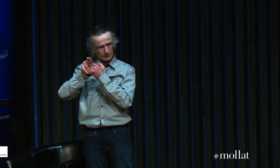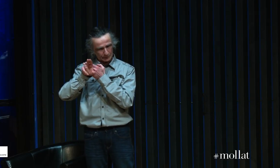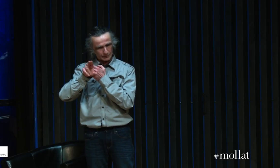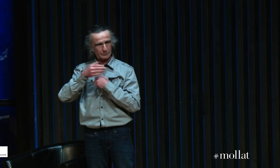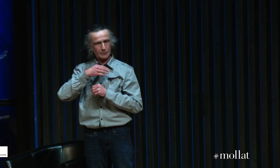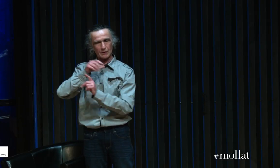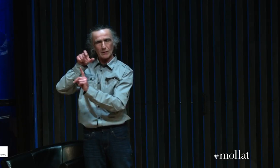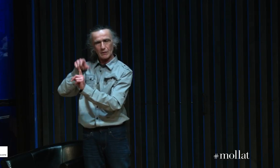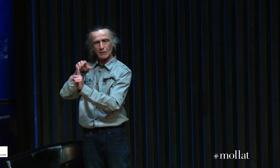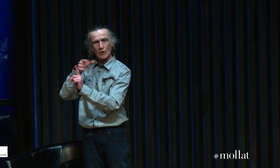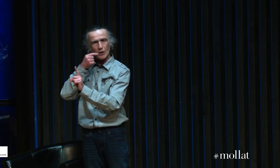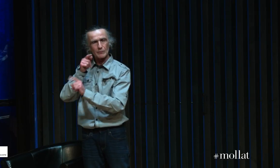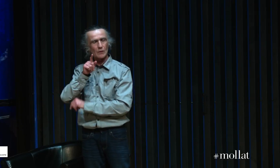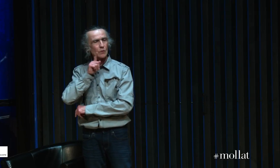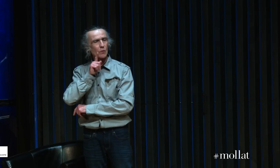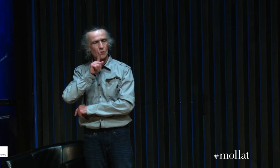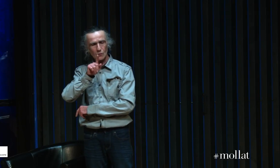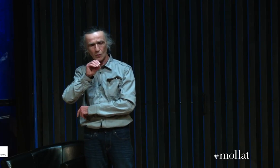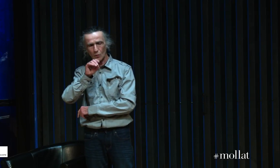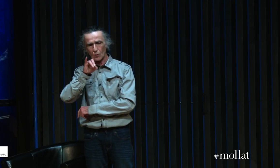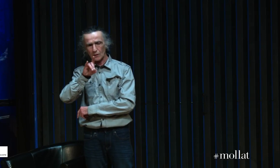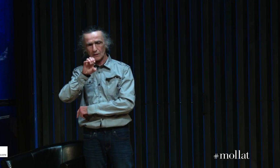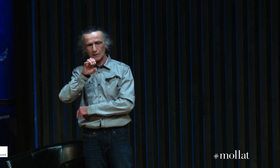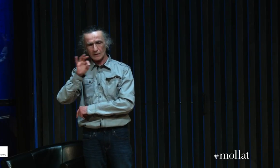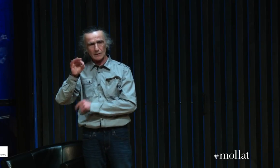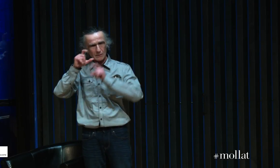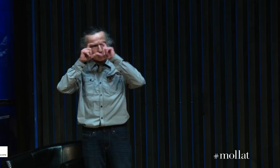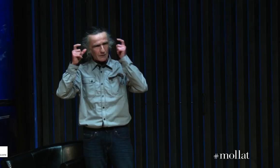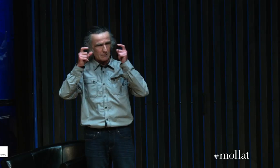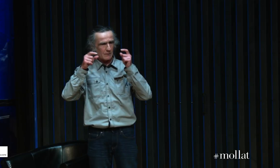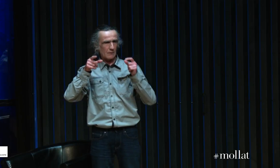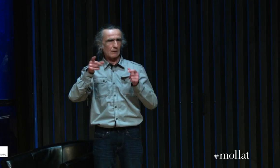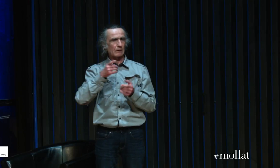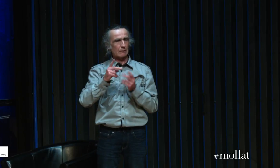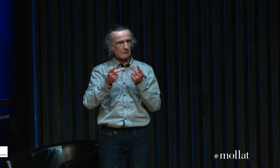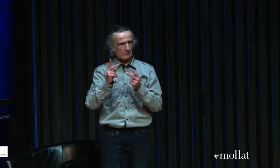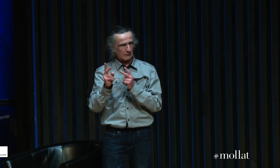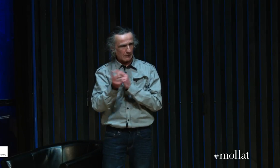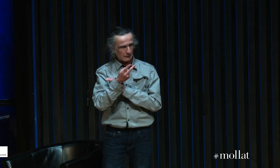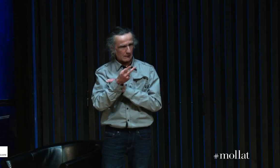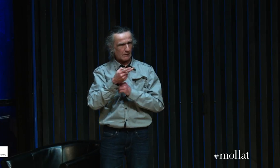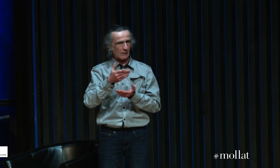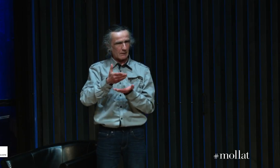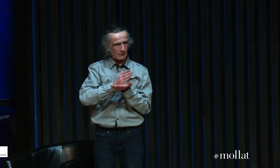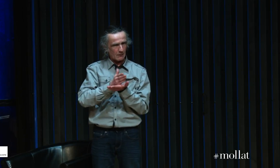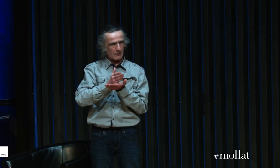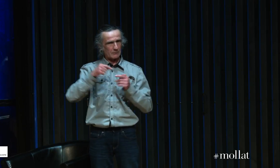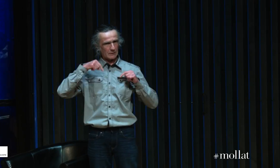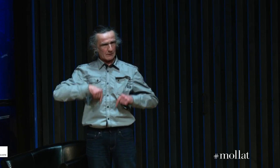petit peu la situation, il y avait le ministre